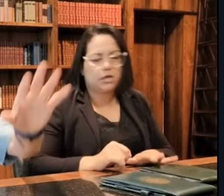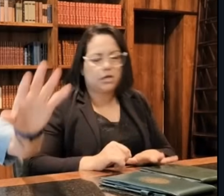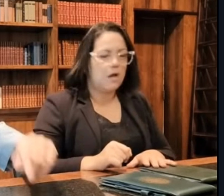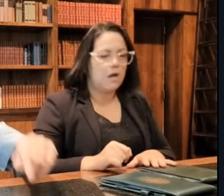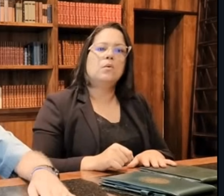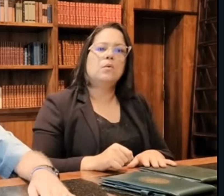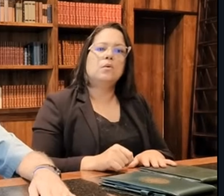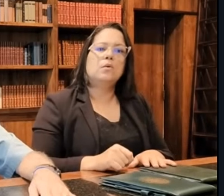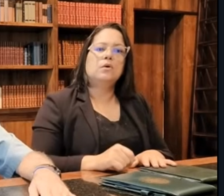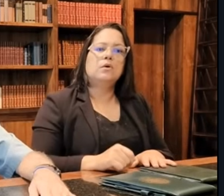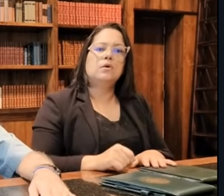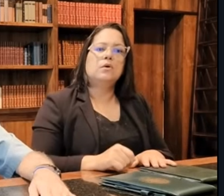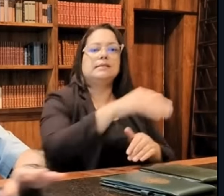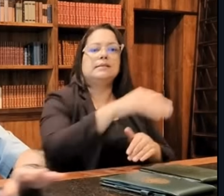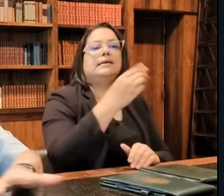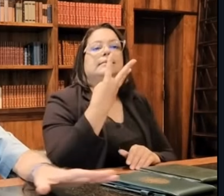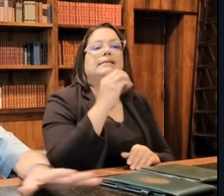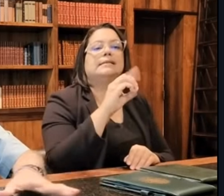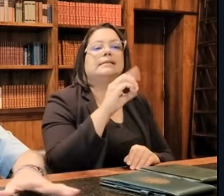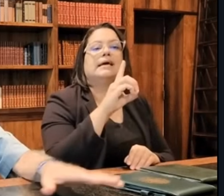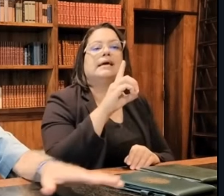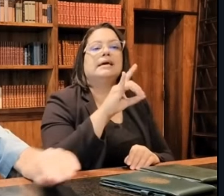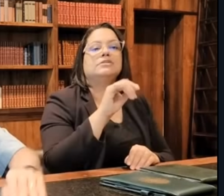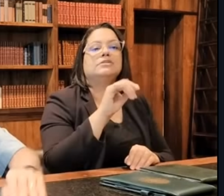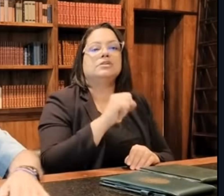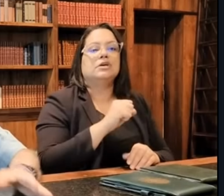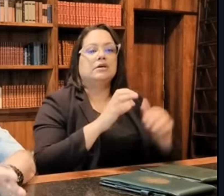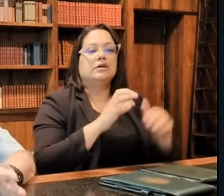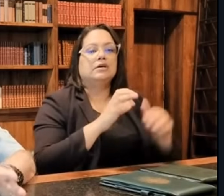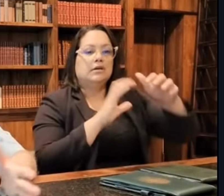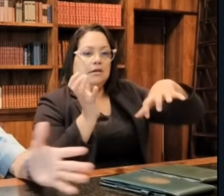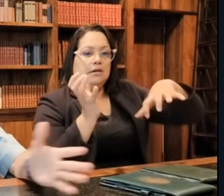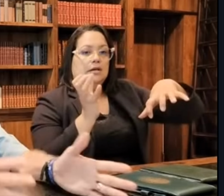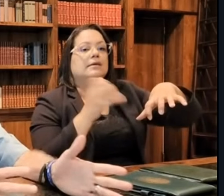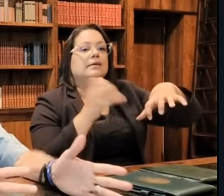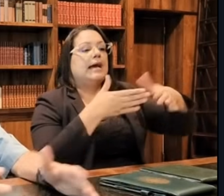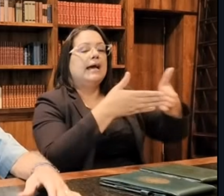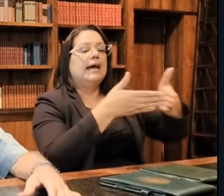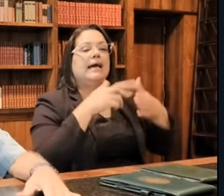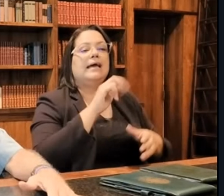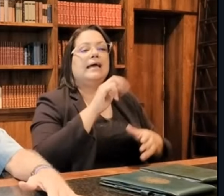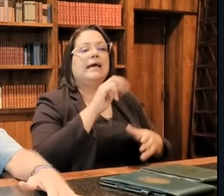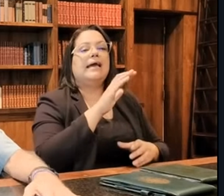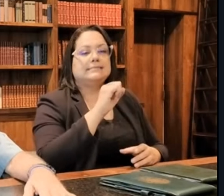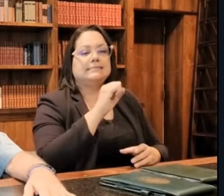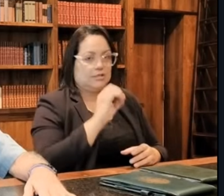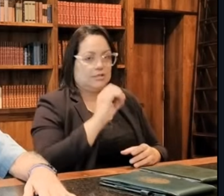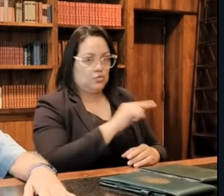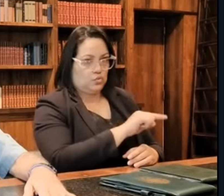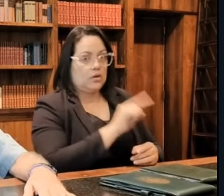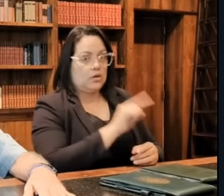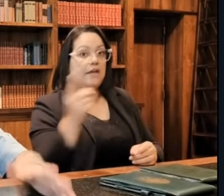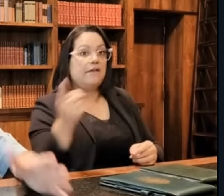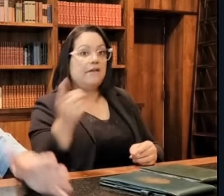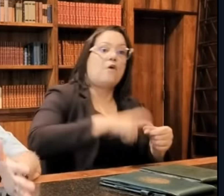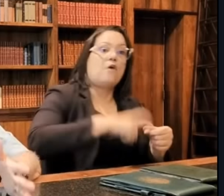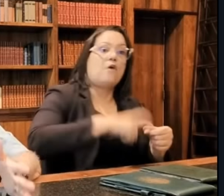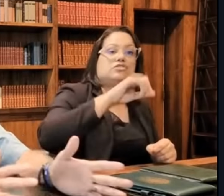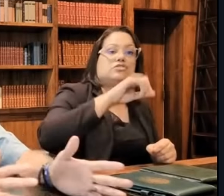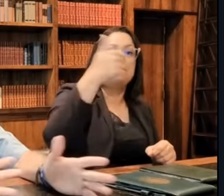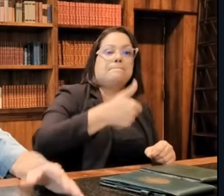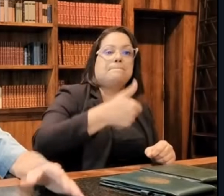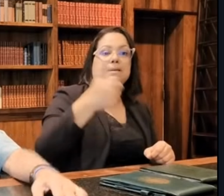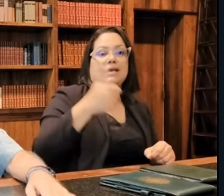Temos aí 30 dias pela frente que o parlamento está de recesso. O parlamento que volta 1º de fevereiro é um parlamento